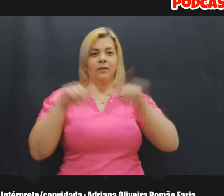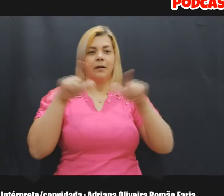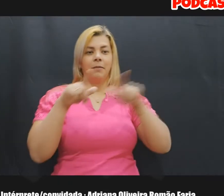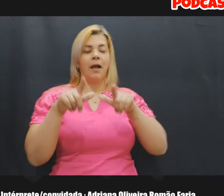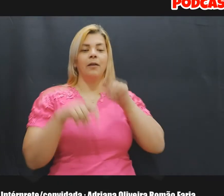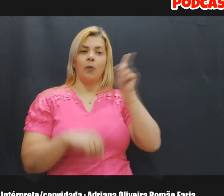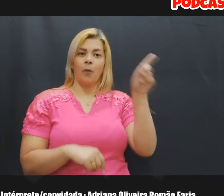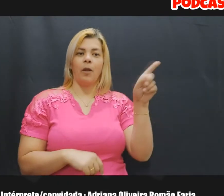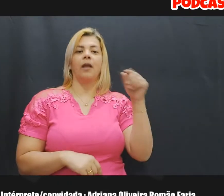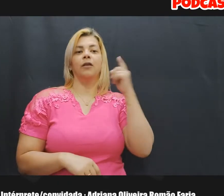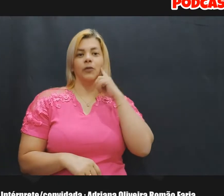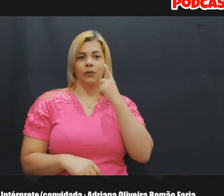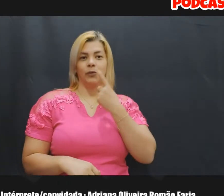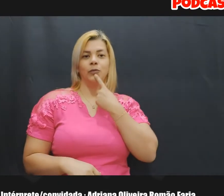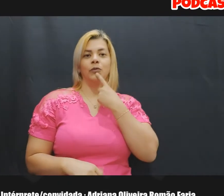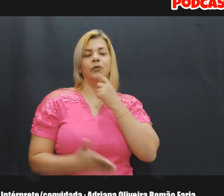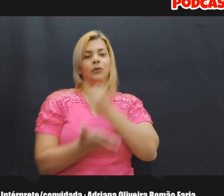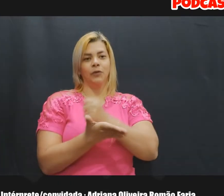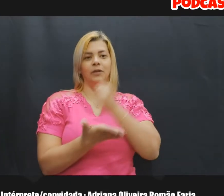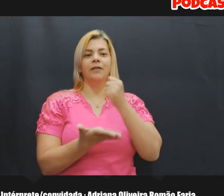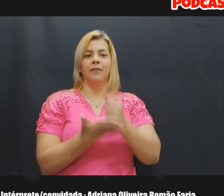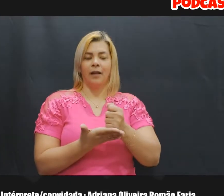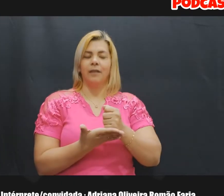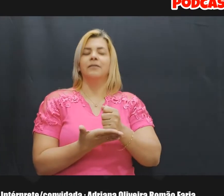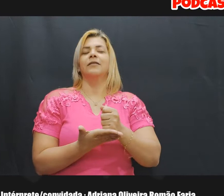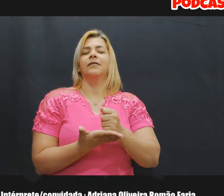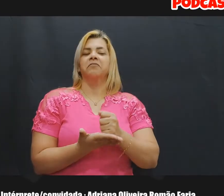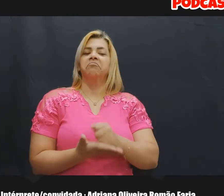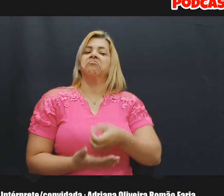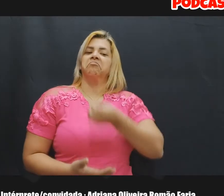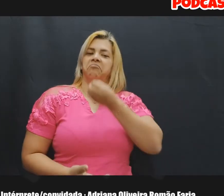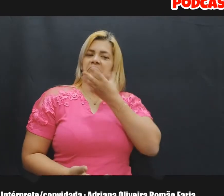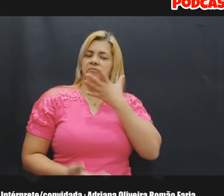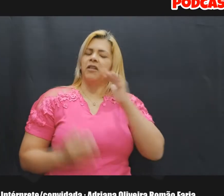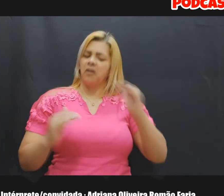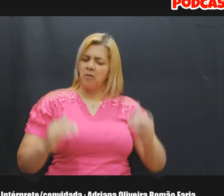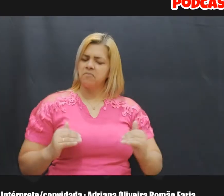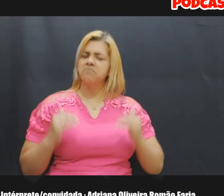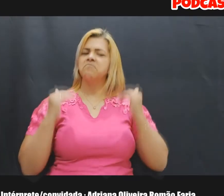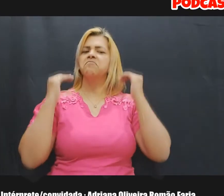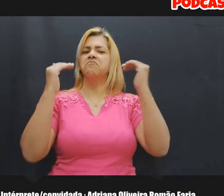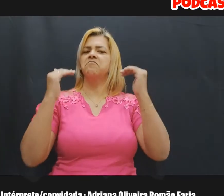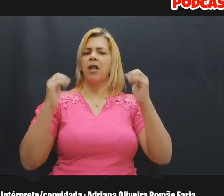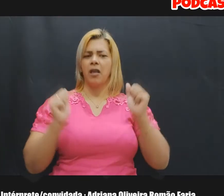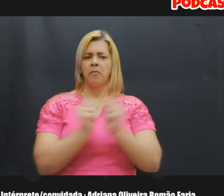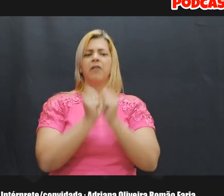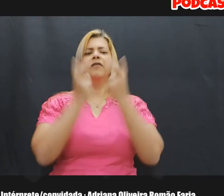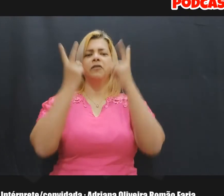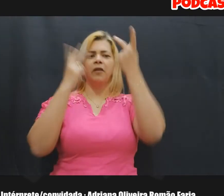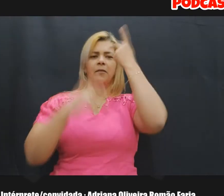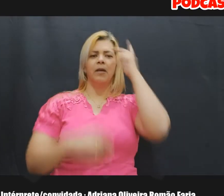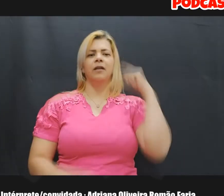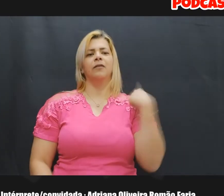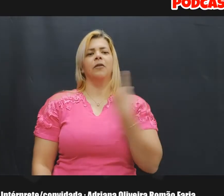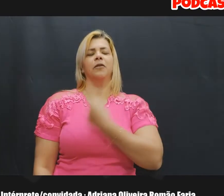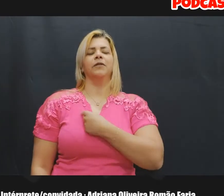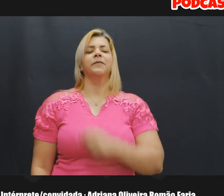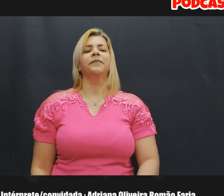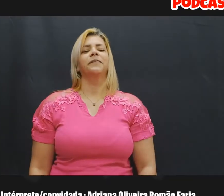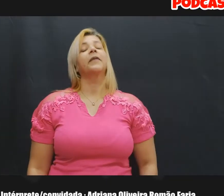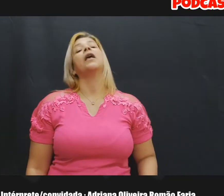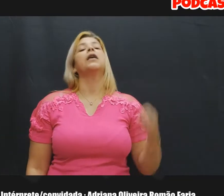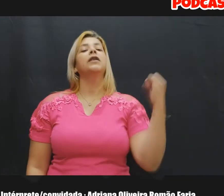são surdas, né, que são contratadas, então é um avanço, isso é uma vitória para nós. Legal, isso é muito